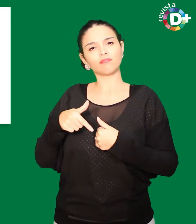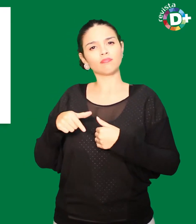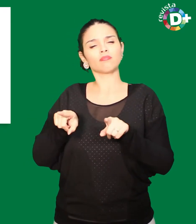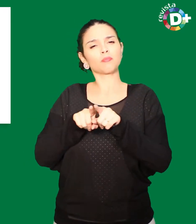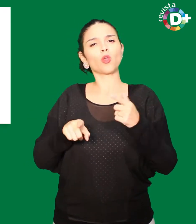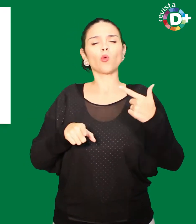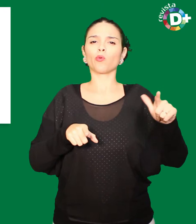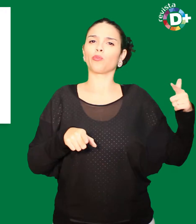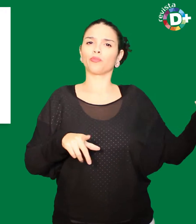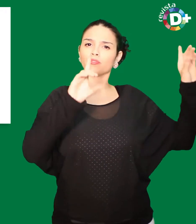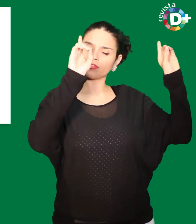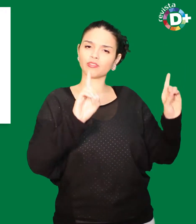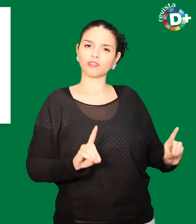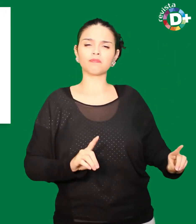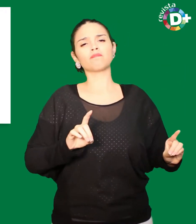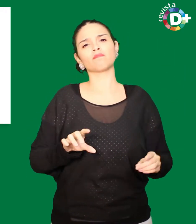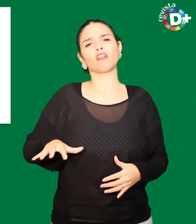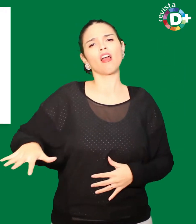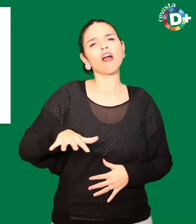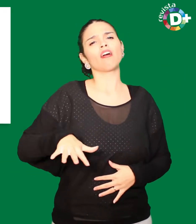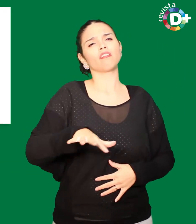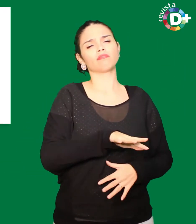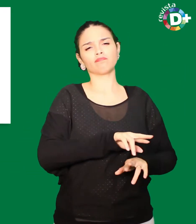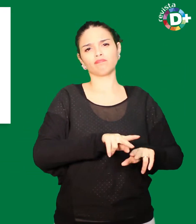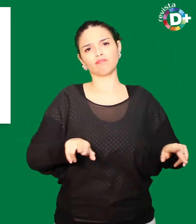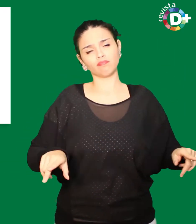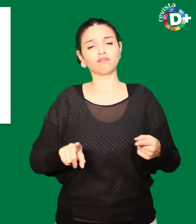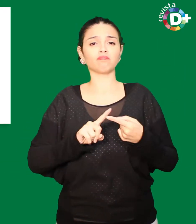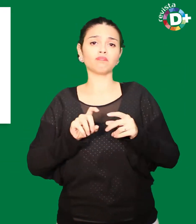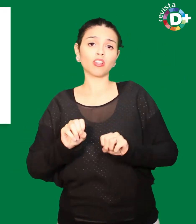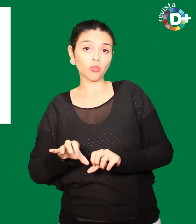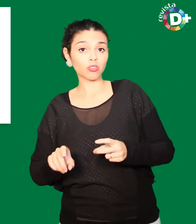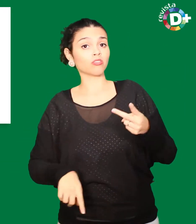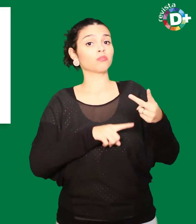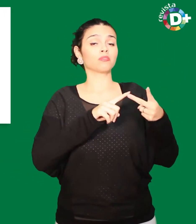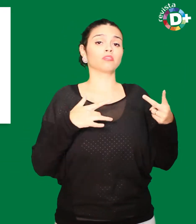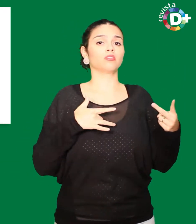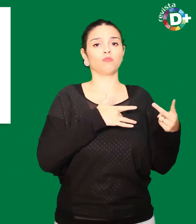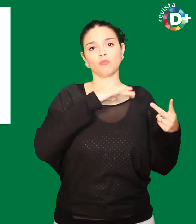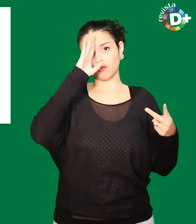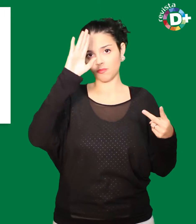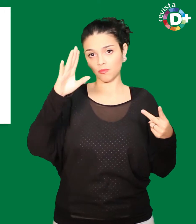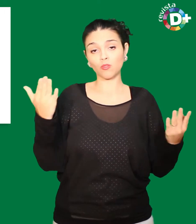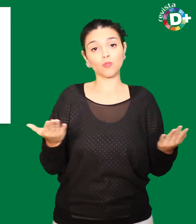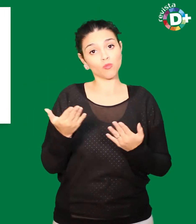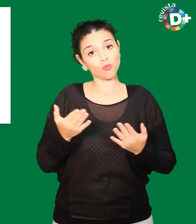essa e outras deficiências em várias áreas, incluindo educação e saúde. Hoje é gestora